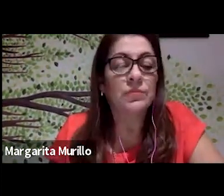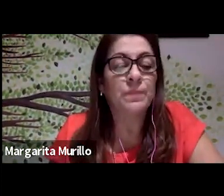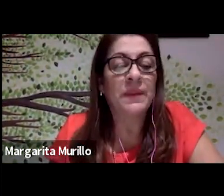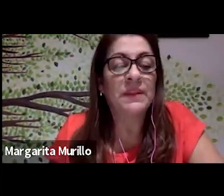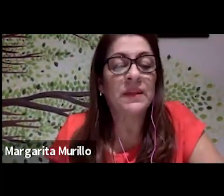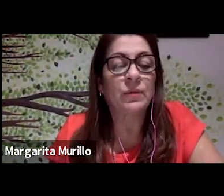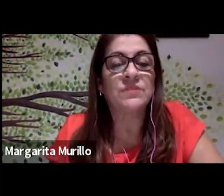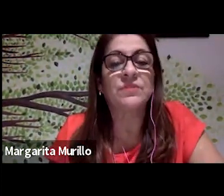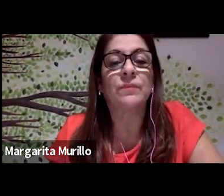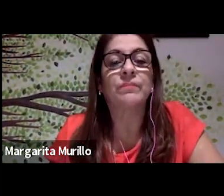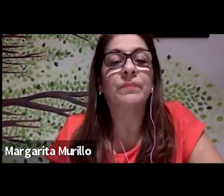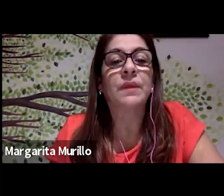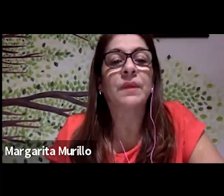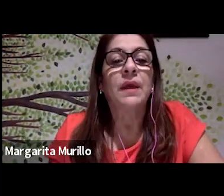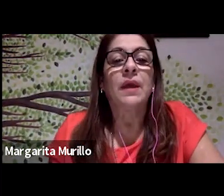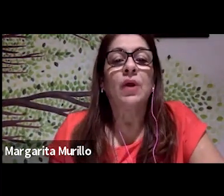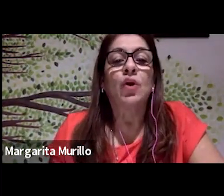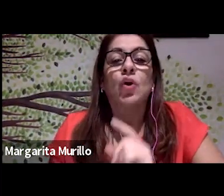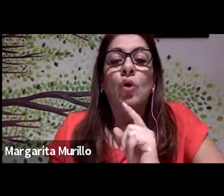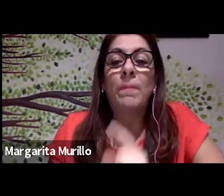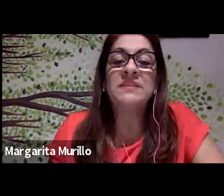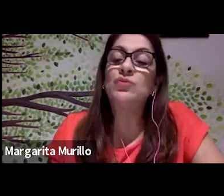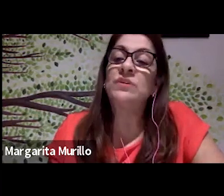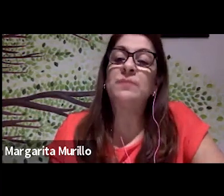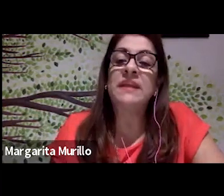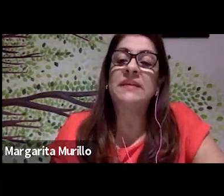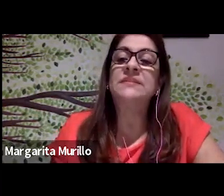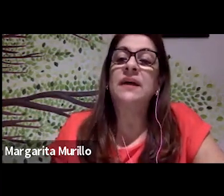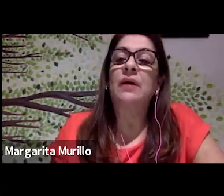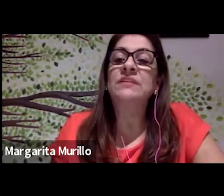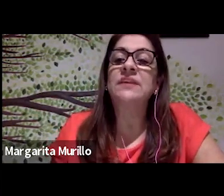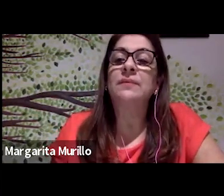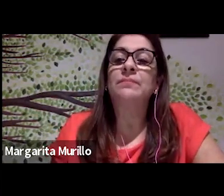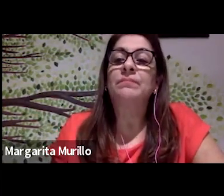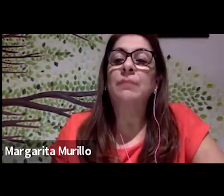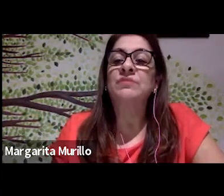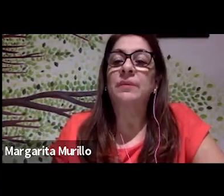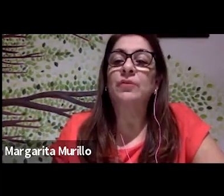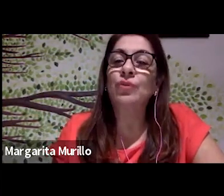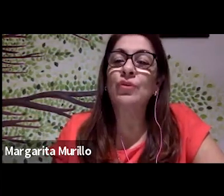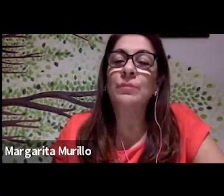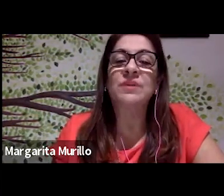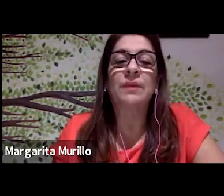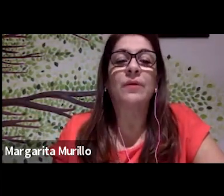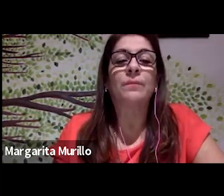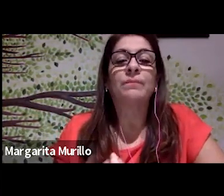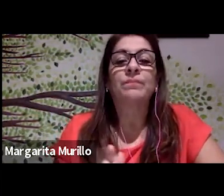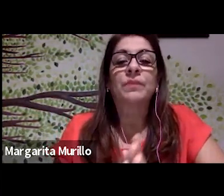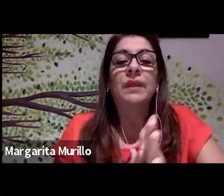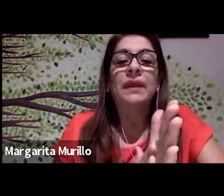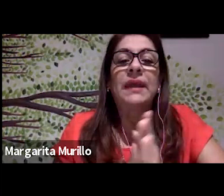tenemos pérdida de audición con base en su experiencia Ahora sí vamos a ver con todo lo que hemos